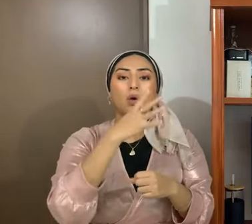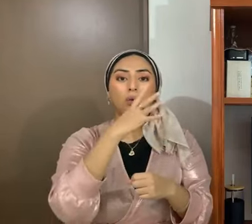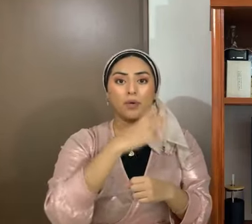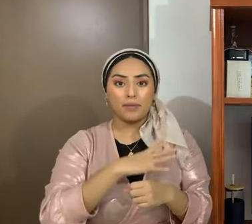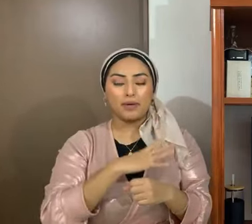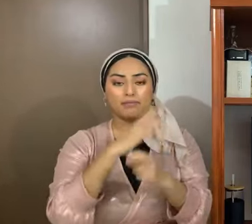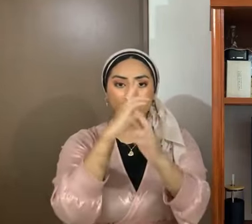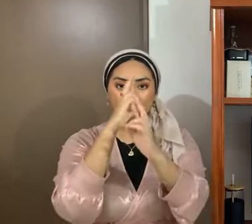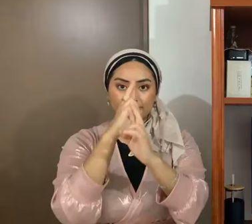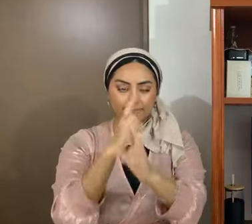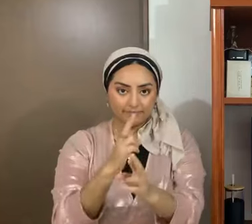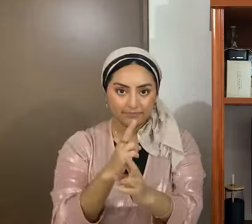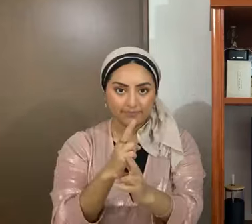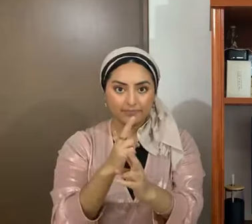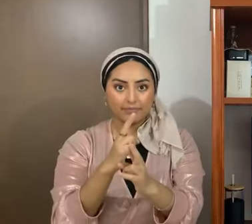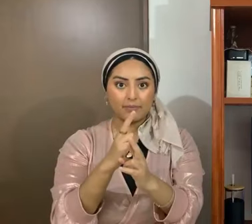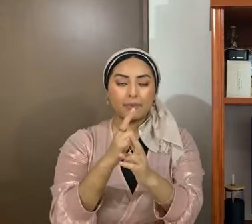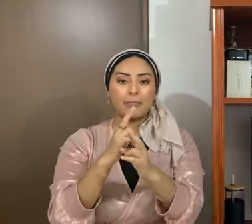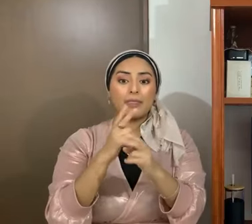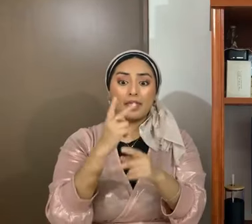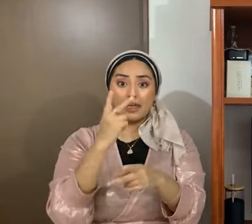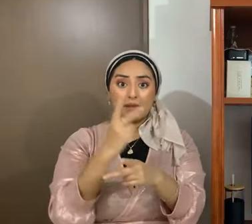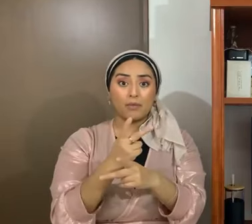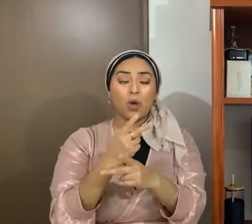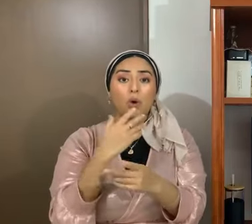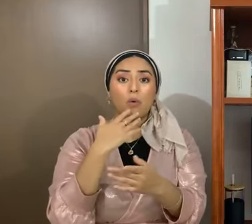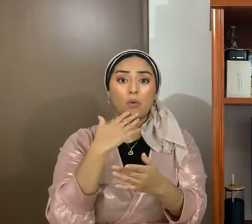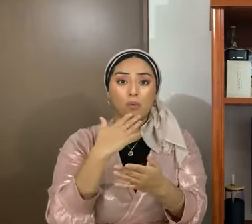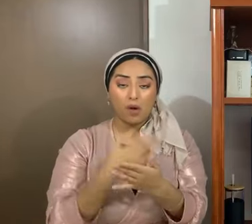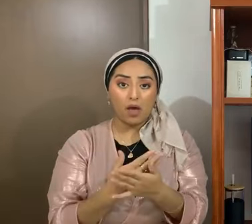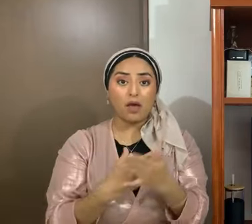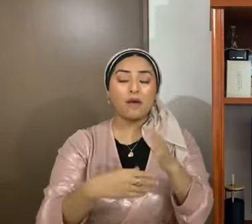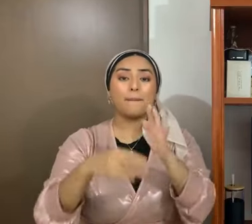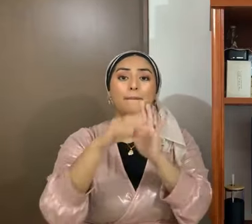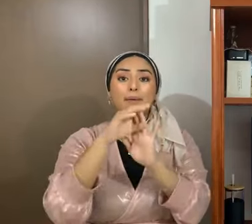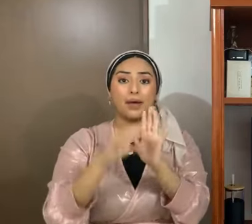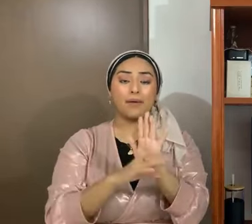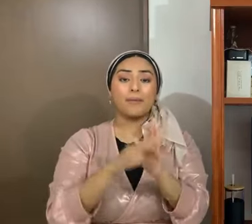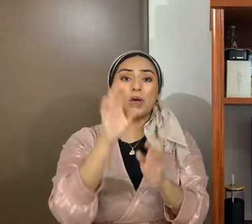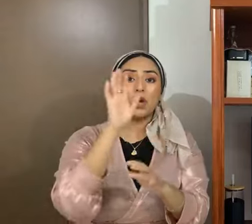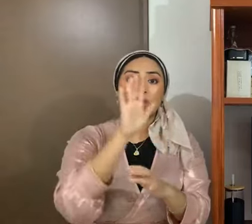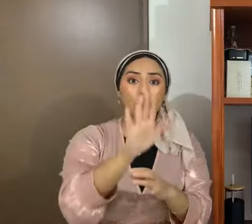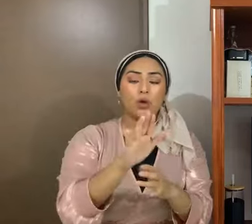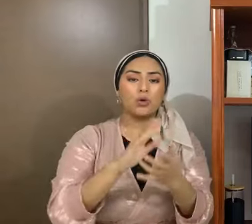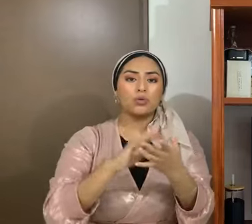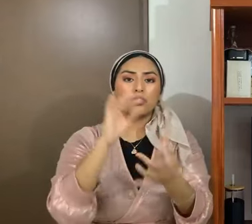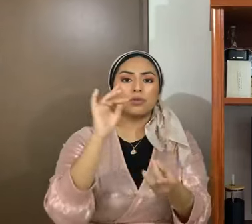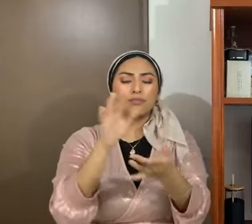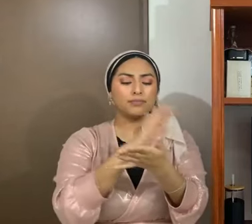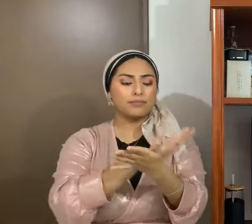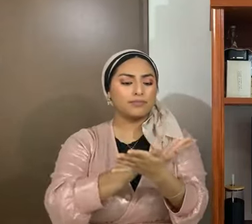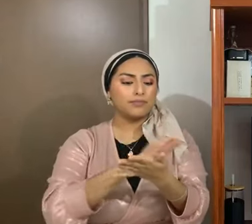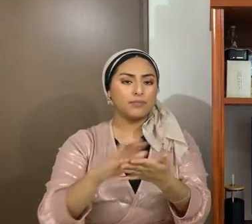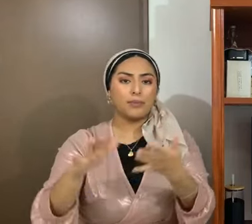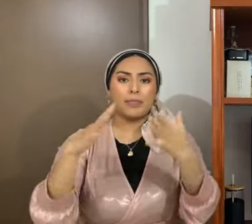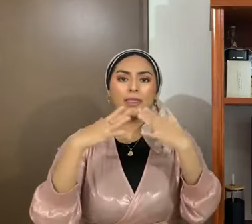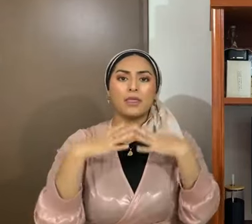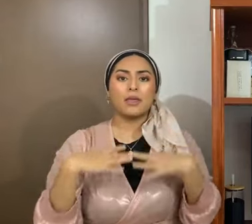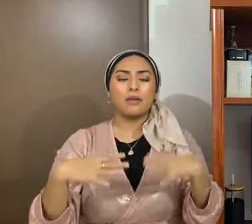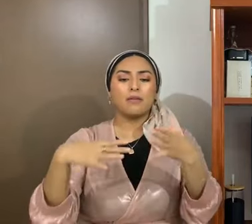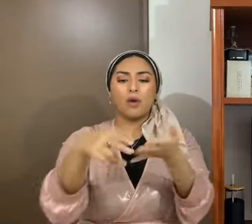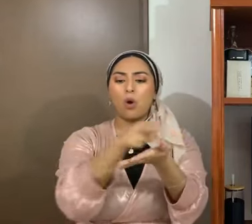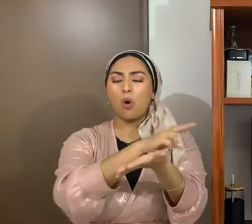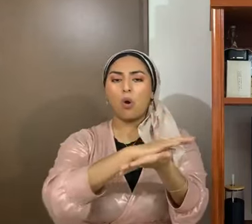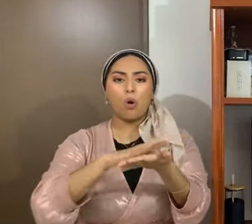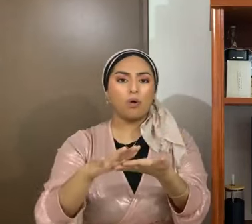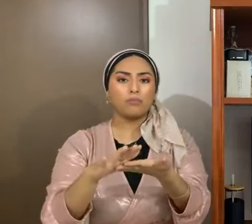con mucho respeto, una mujer que guarda bien los mandamientos, entonces tu alma está correctamente vestida con vestimentas